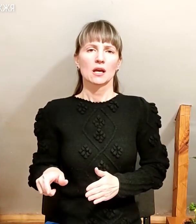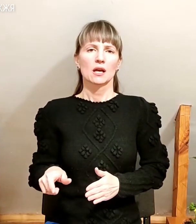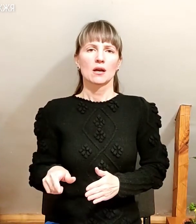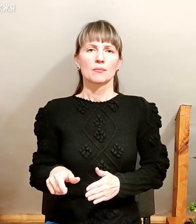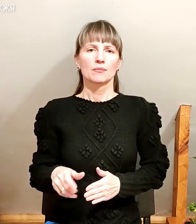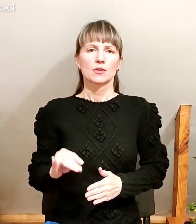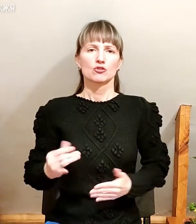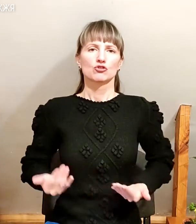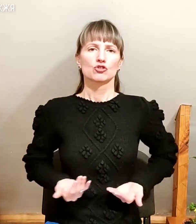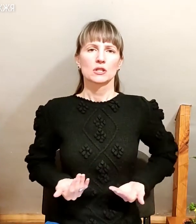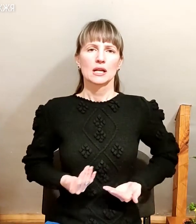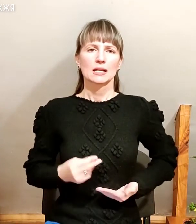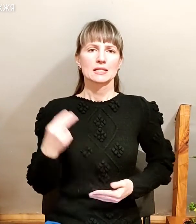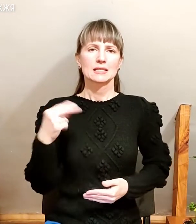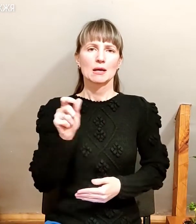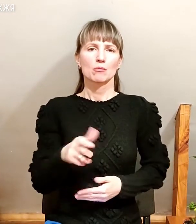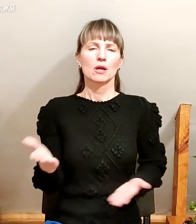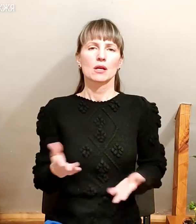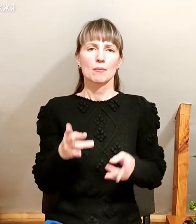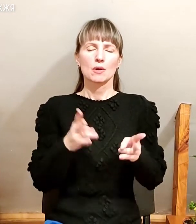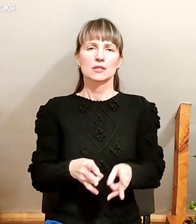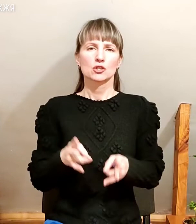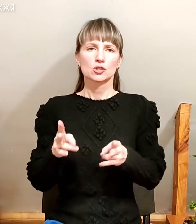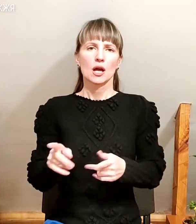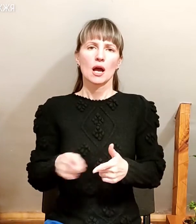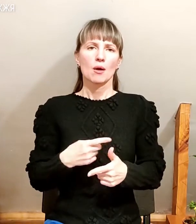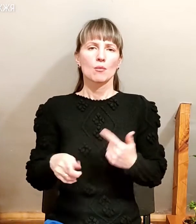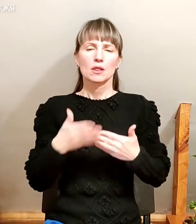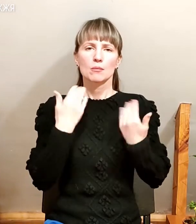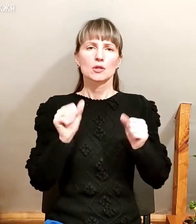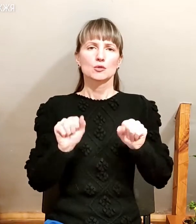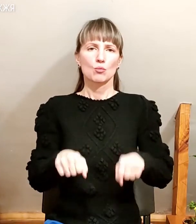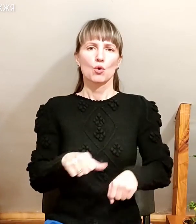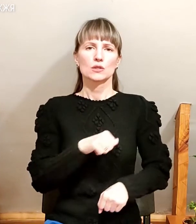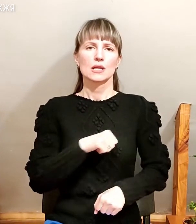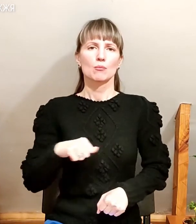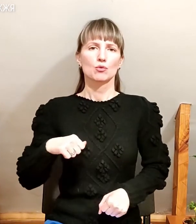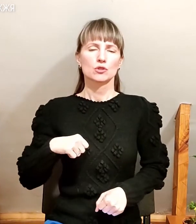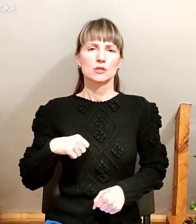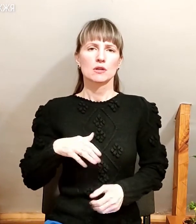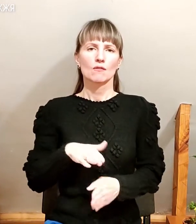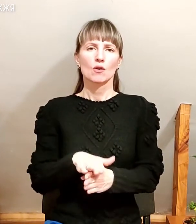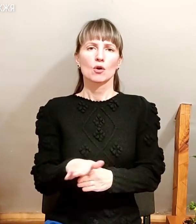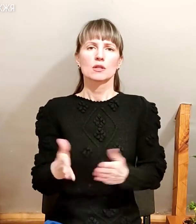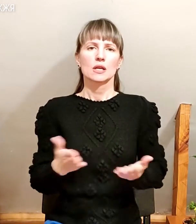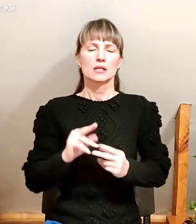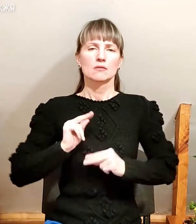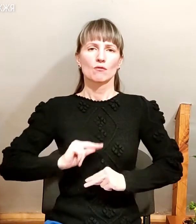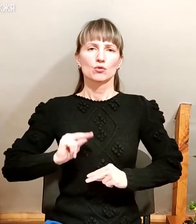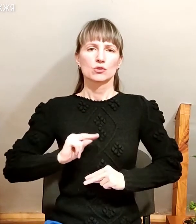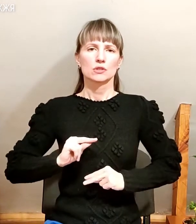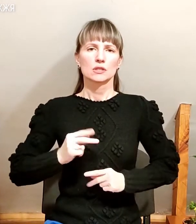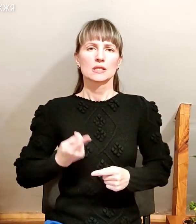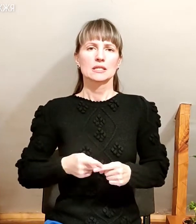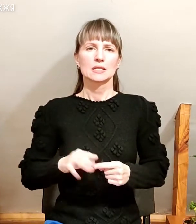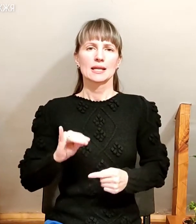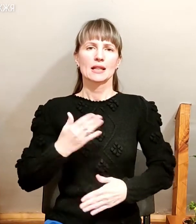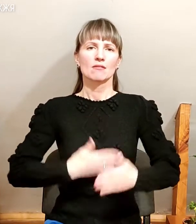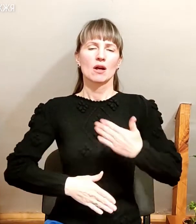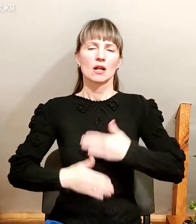мешканці Запоріжжя, які постраждали або не мають змогу самостійно виконувати якісь функції. Це і інваліди, наприклад, і там